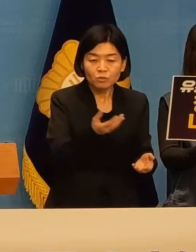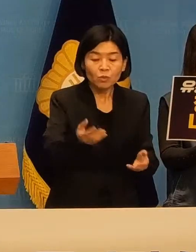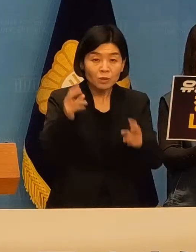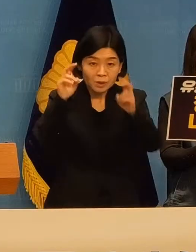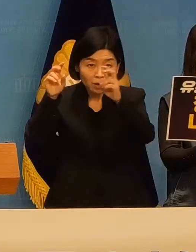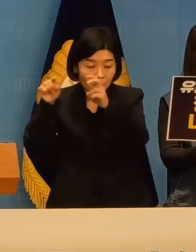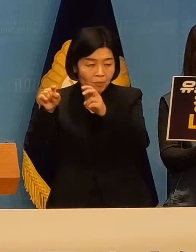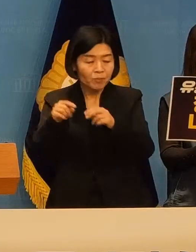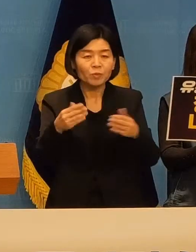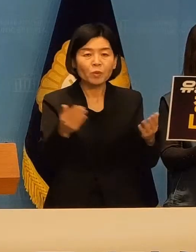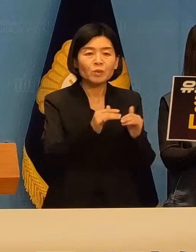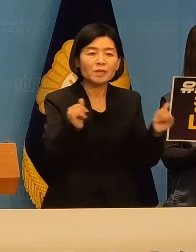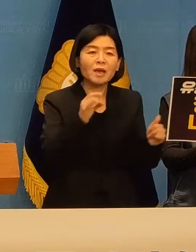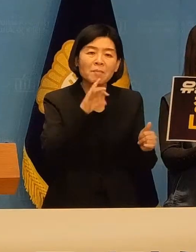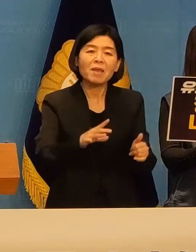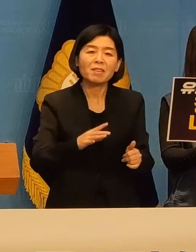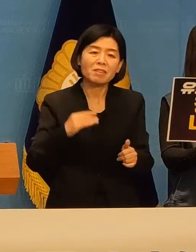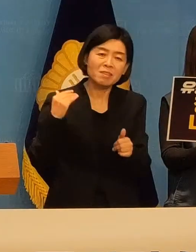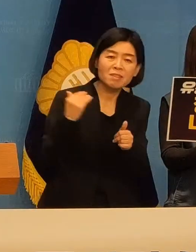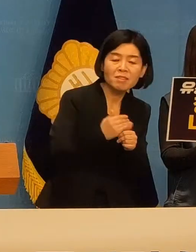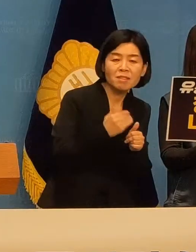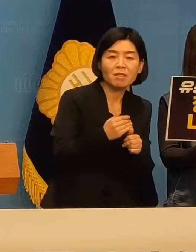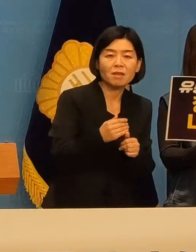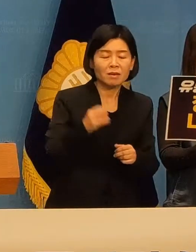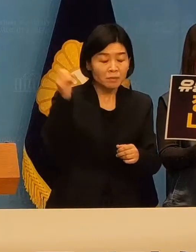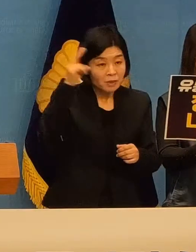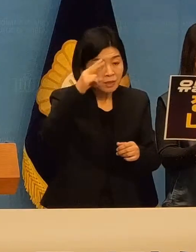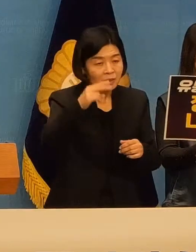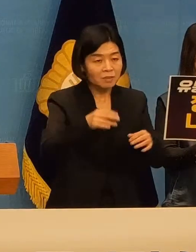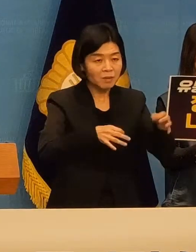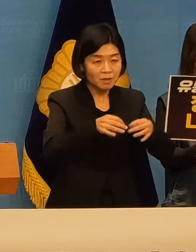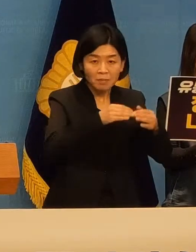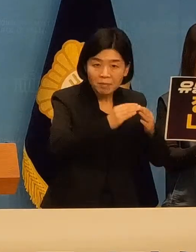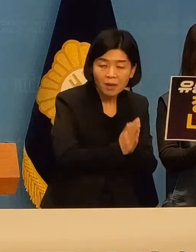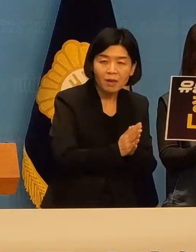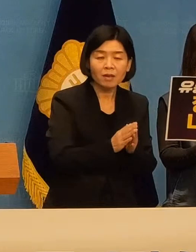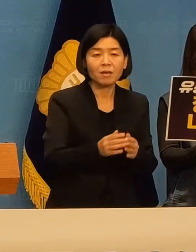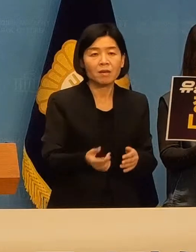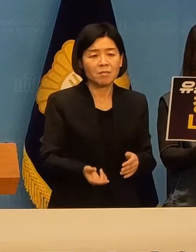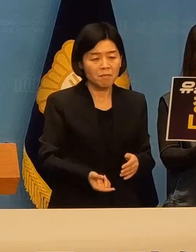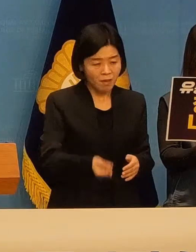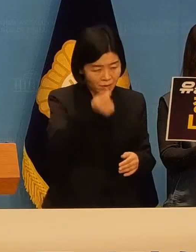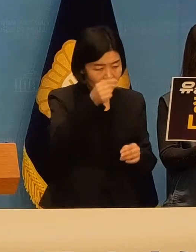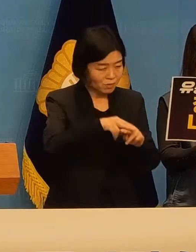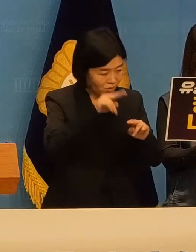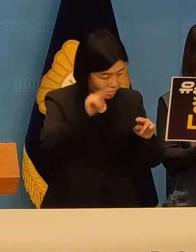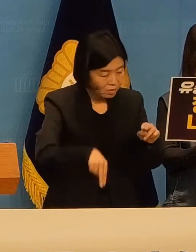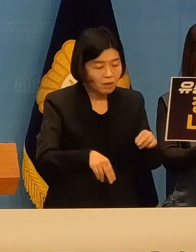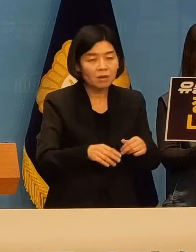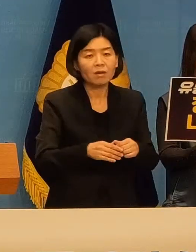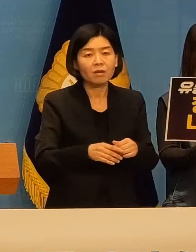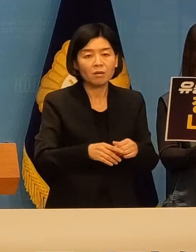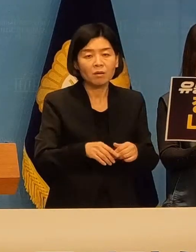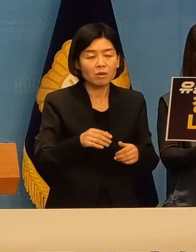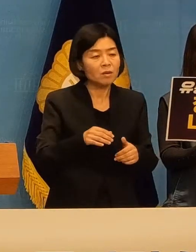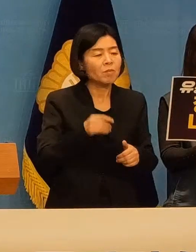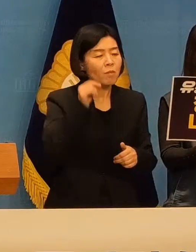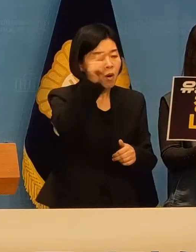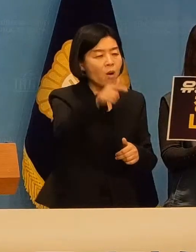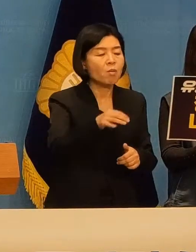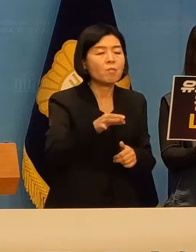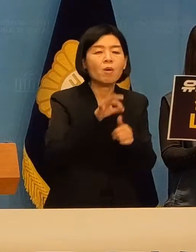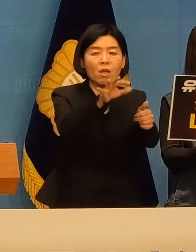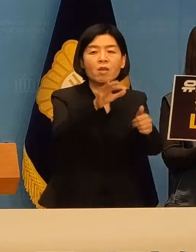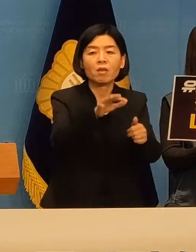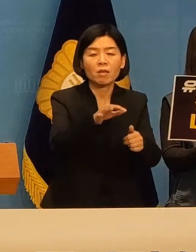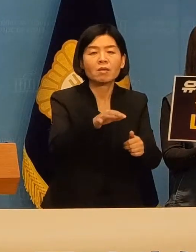한다. 갑자기 매장을 폐점하고 희망퇴직이나 전보로 노동자를 청산한다. 신규 채용